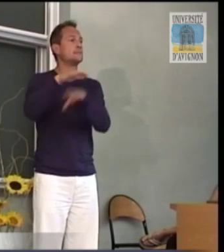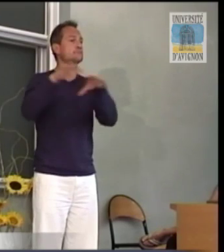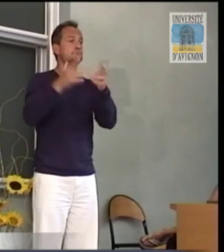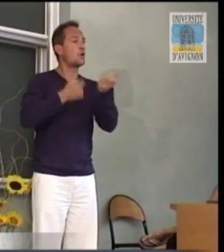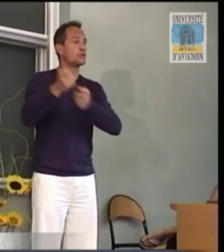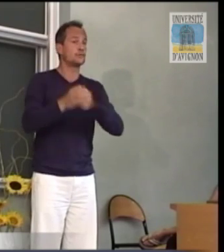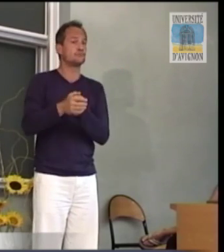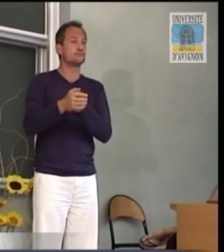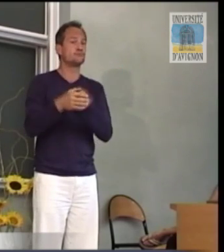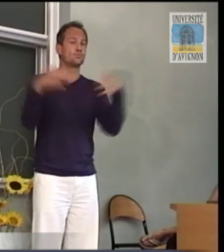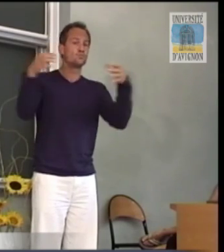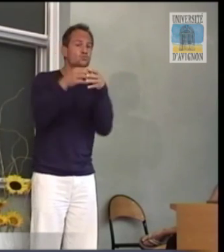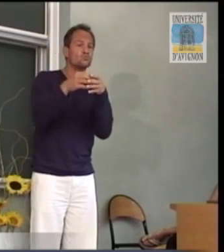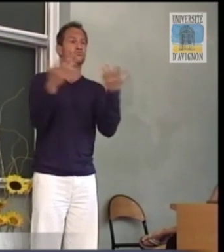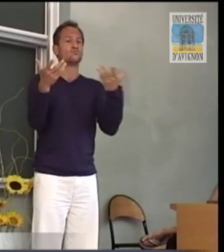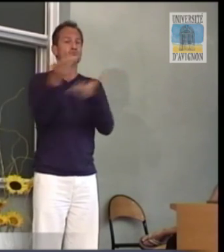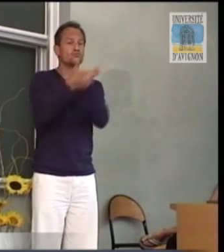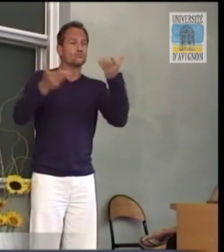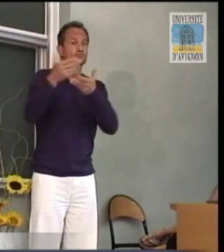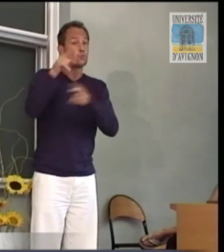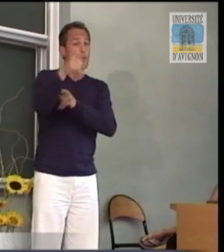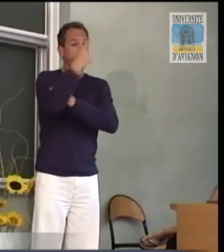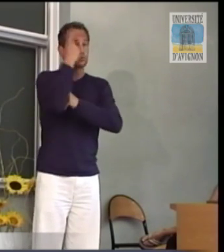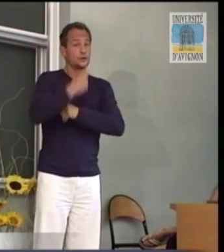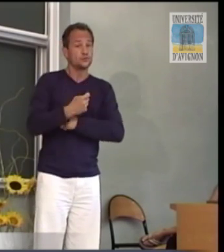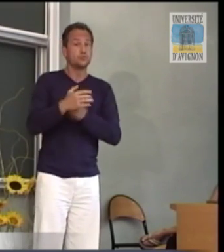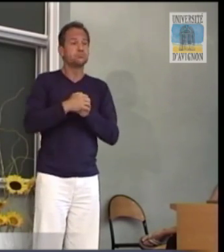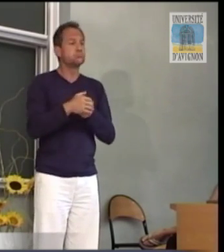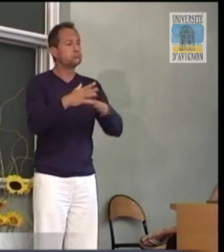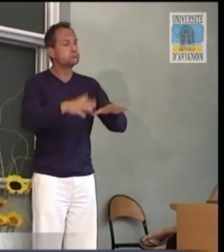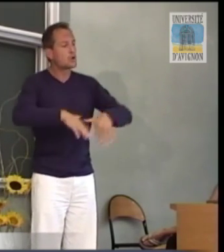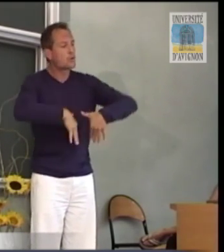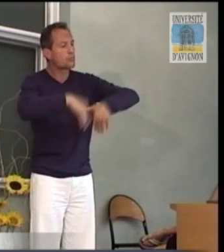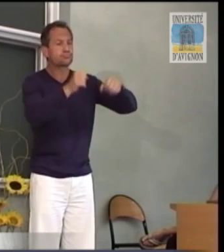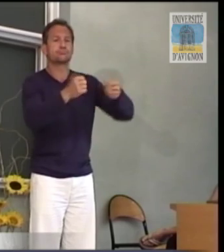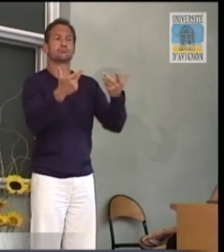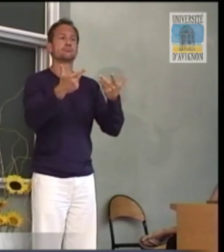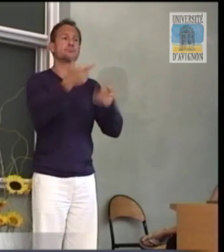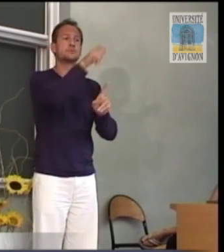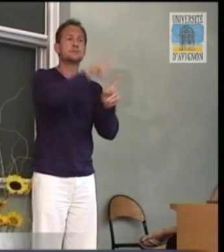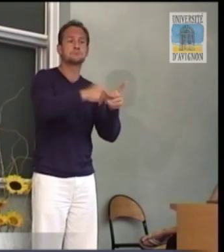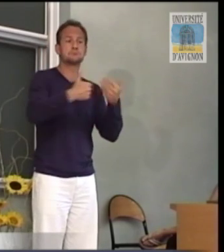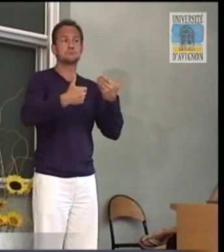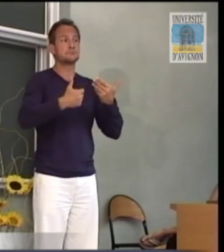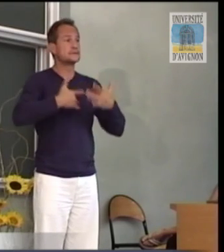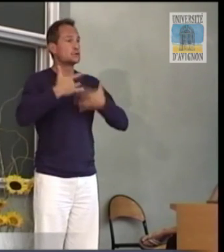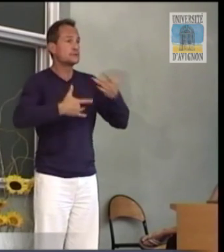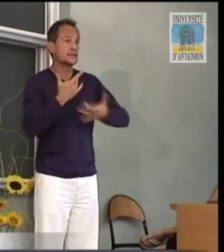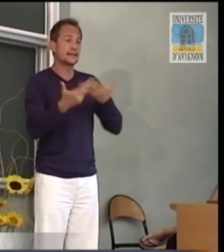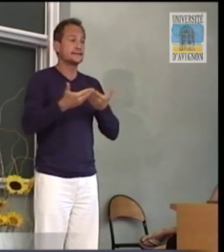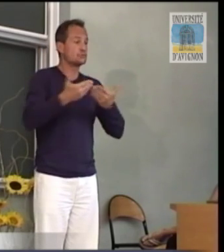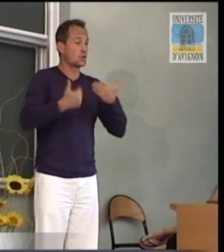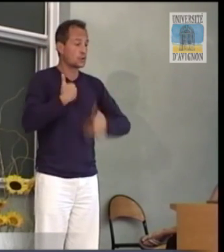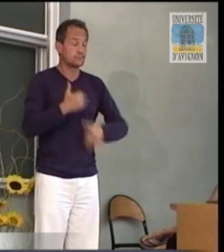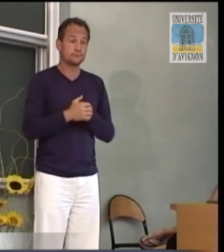sur qu'est-ce que ça veut dire engager un comédien en situation de handicap, et j'ai répondu, mais moi je connais des tas de comédiens qui jusqu'au dernier jour de la